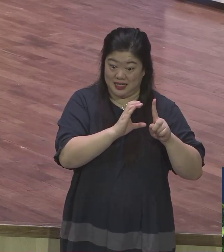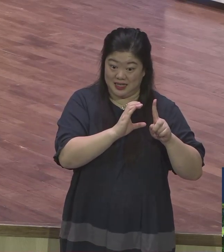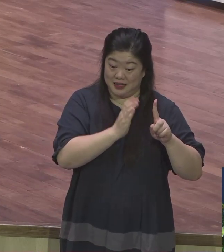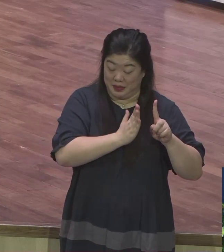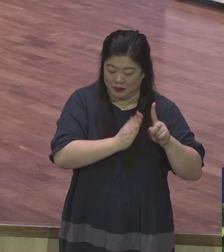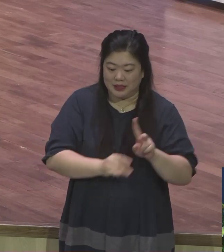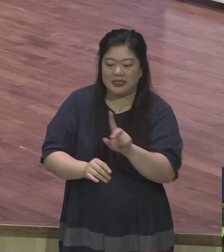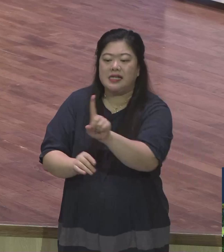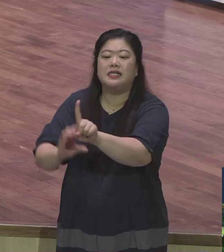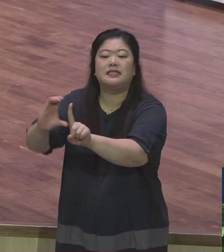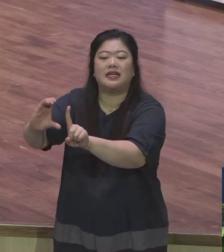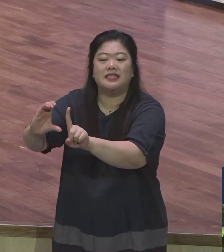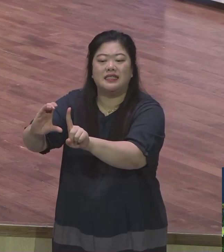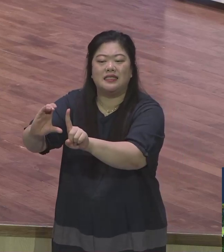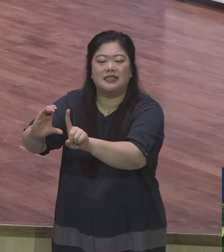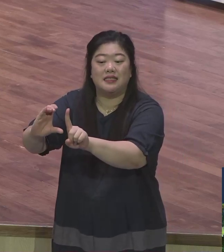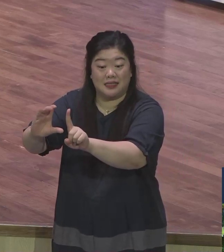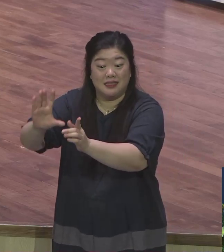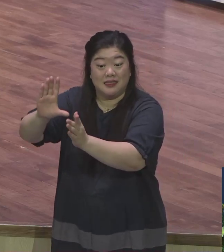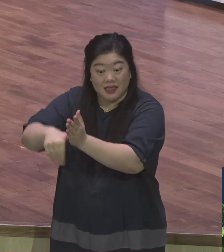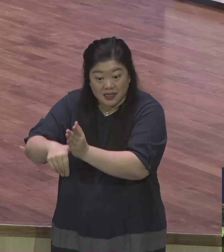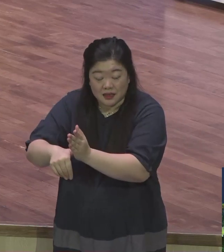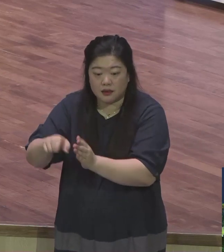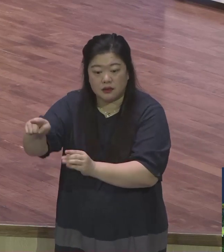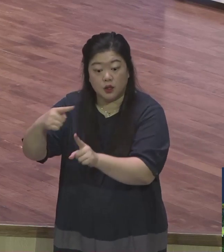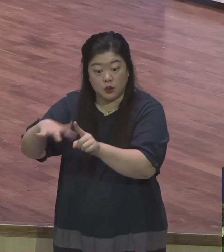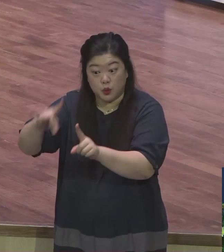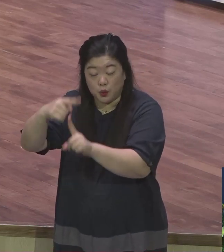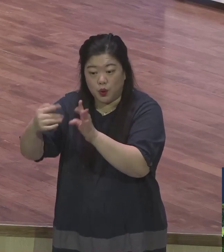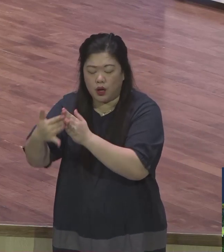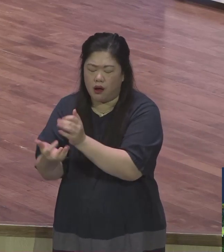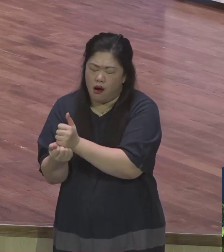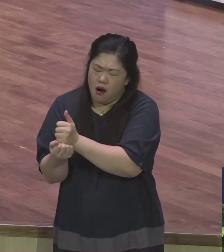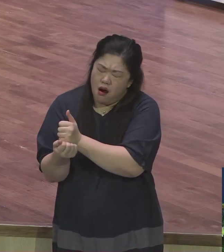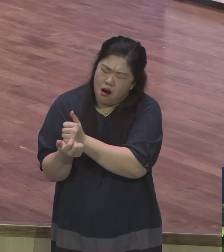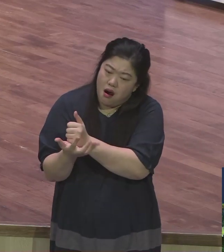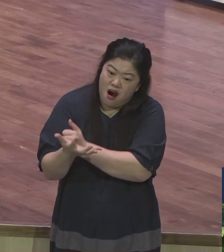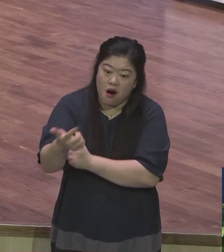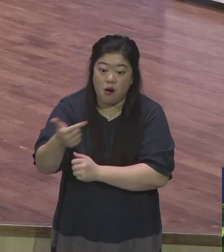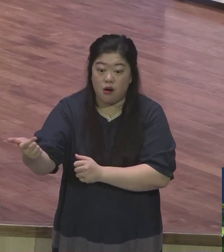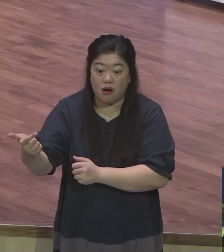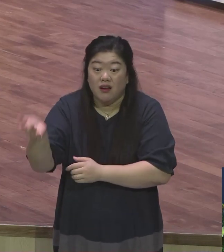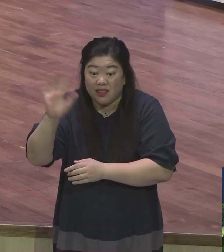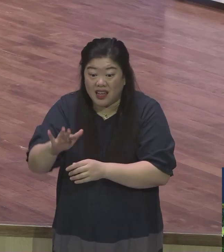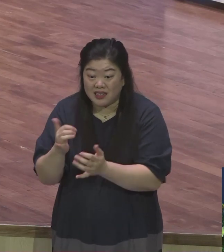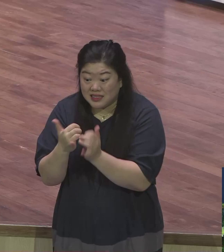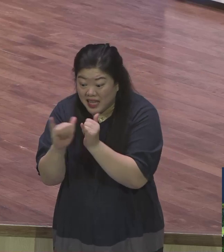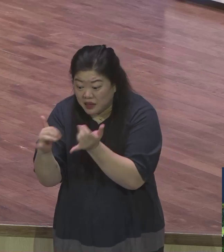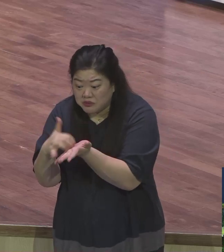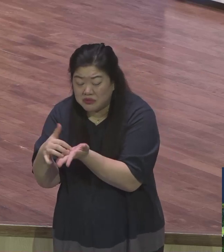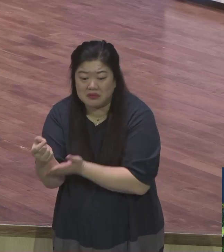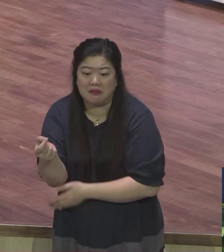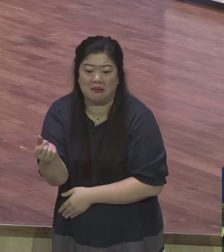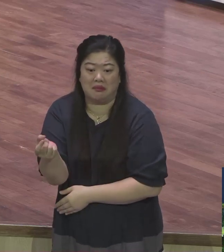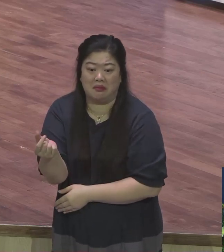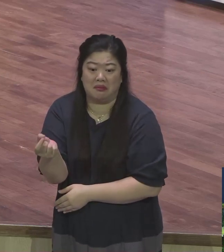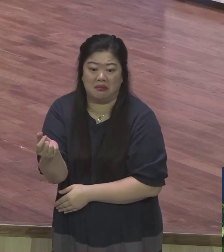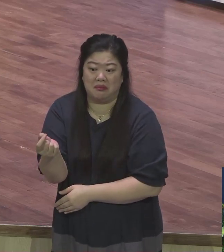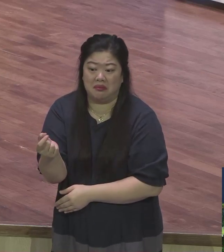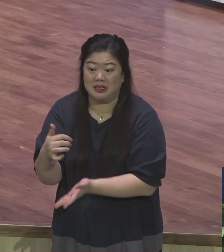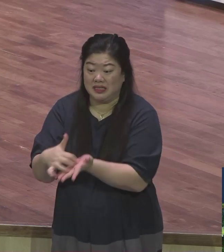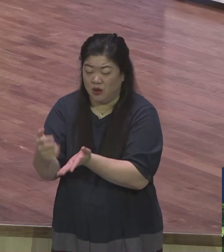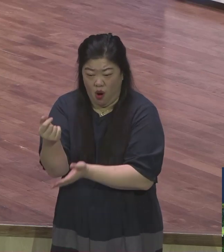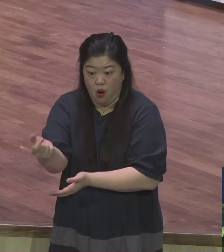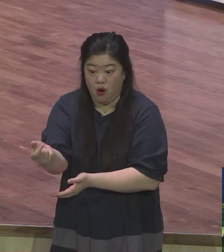교회였어요. 그야말로 생명력이 넘치는 교회였어요. 숫자가 많지 않았어요. 소수의 사람들이었어요.